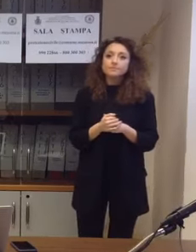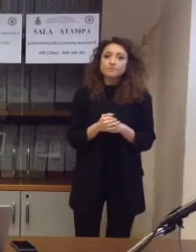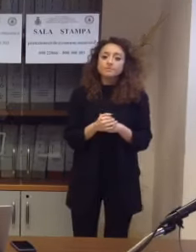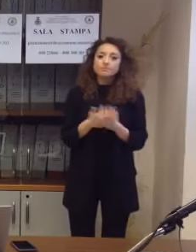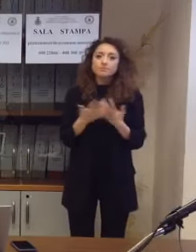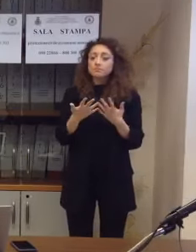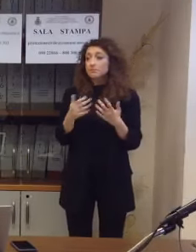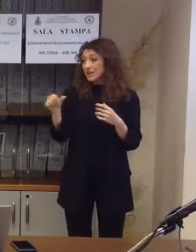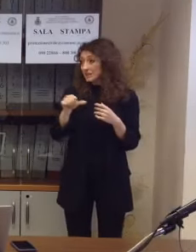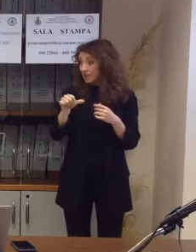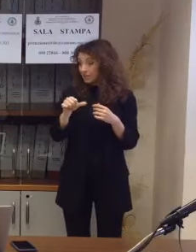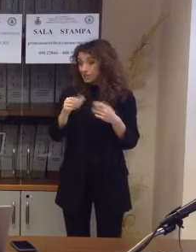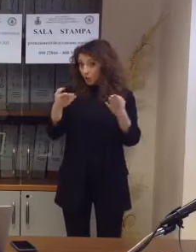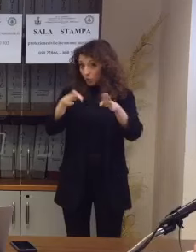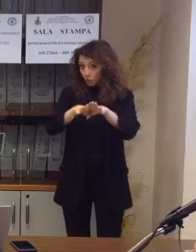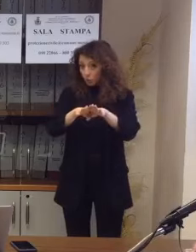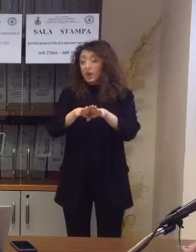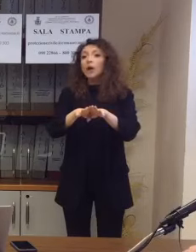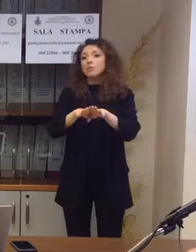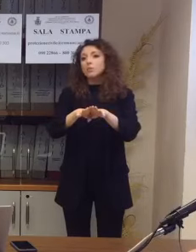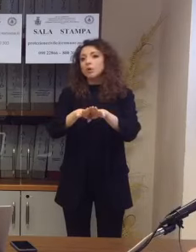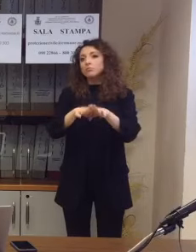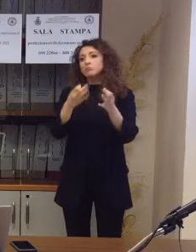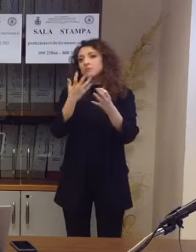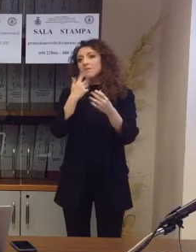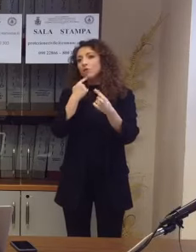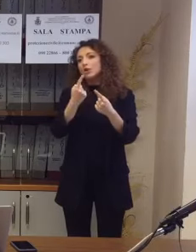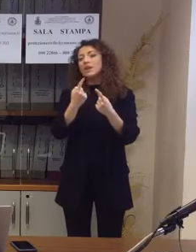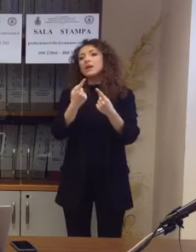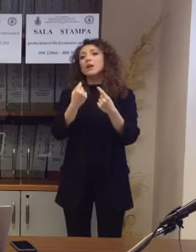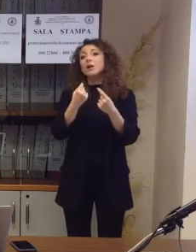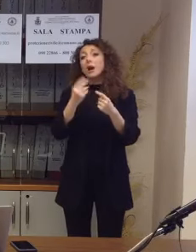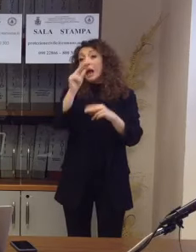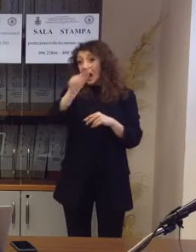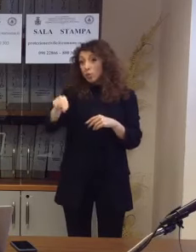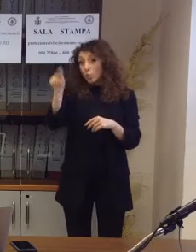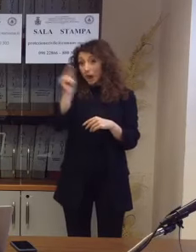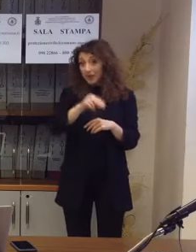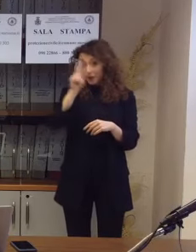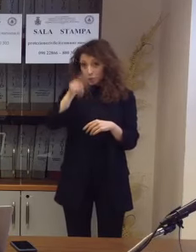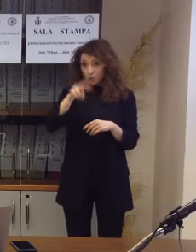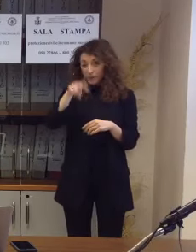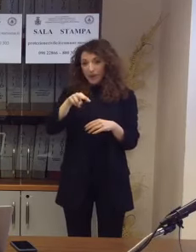ci tengo, perché è giusto dirlo, su 2.000 annullamenti ne arriveranno altri sicuramente.